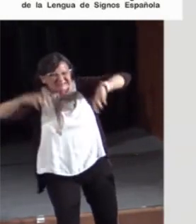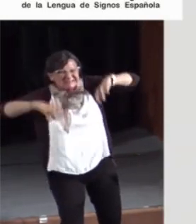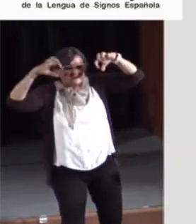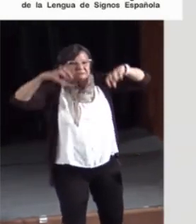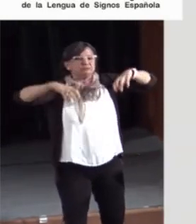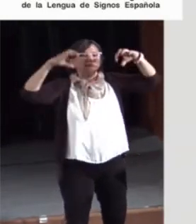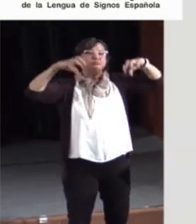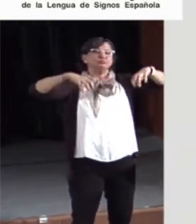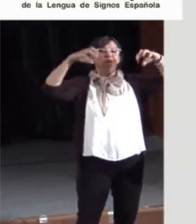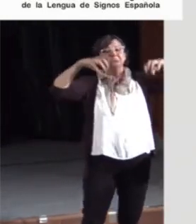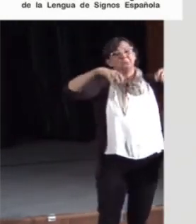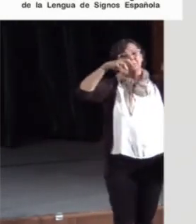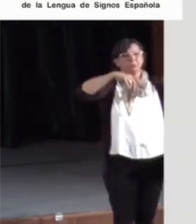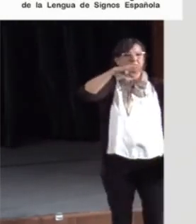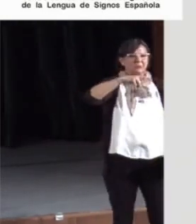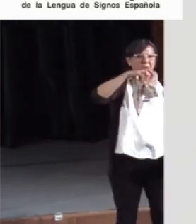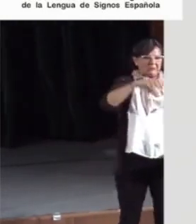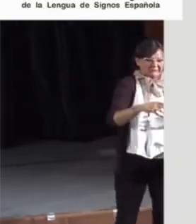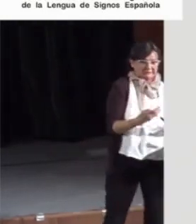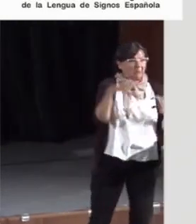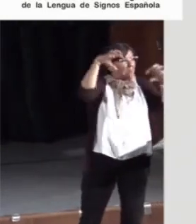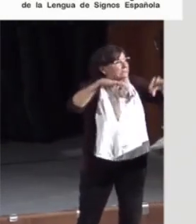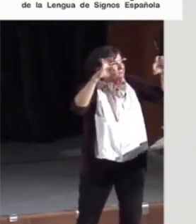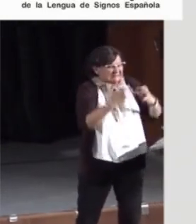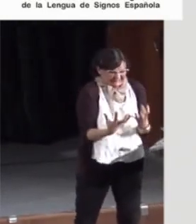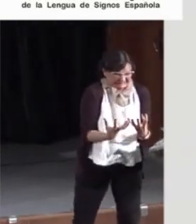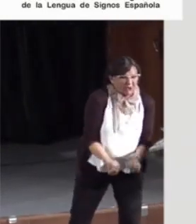facial está hablando de gran intensidad.